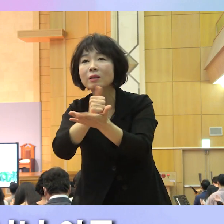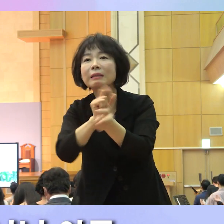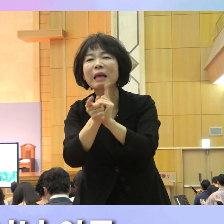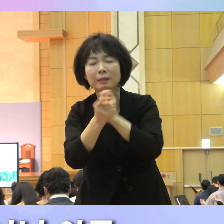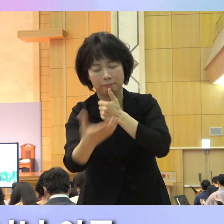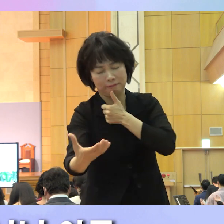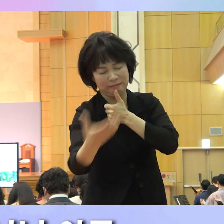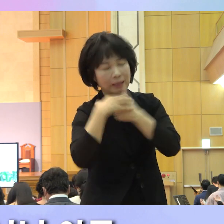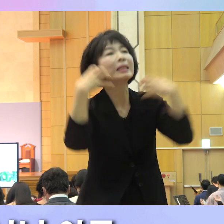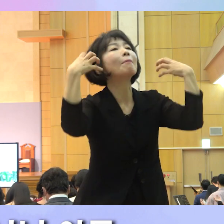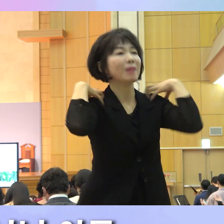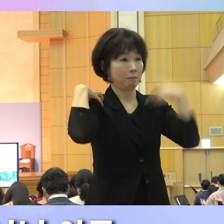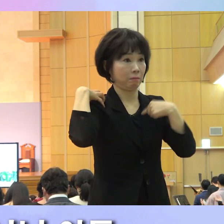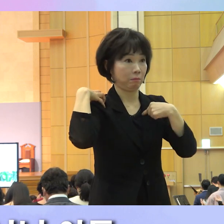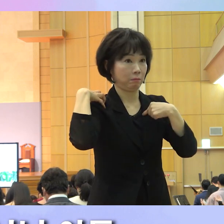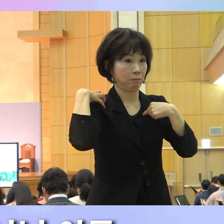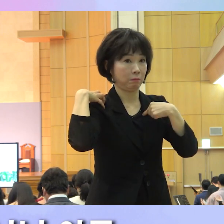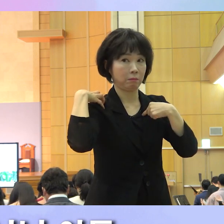대신 짊어지시고